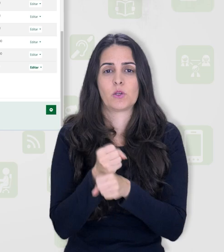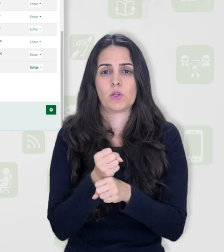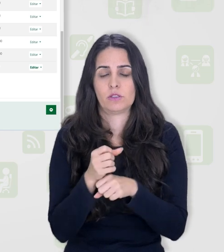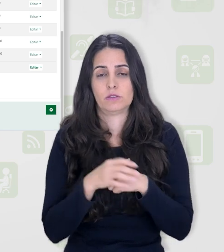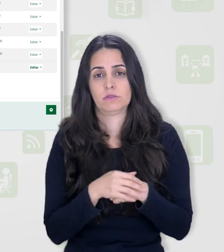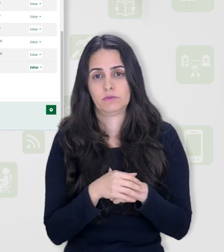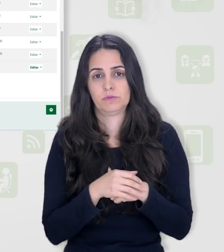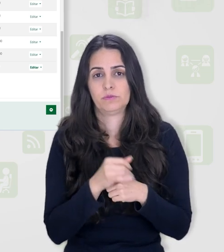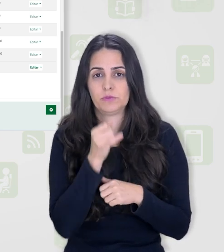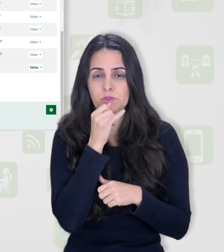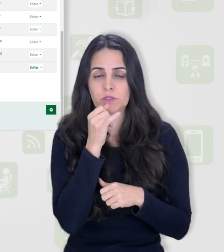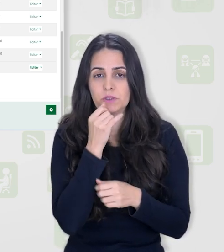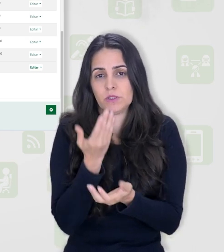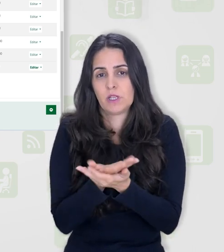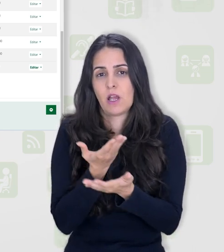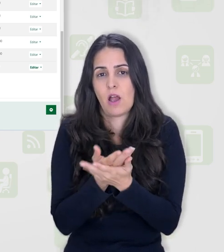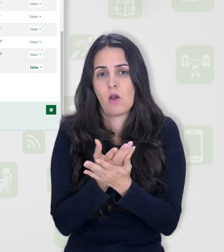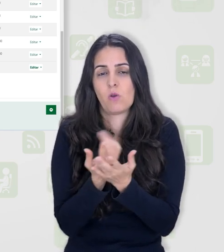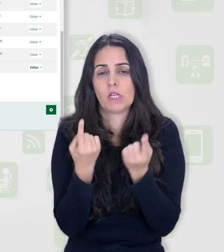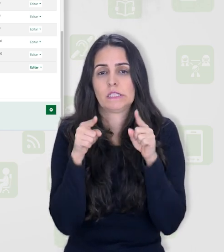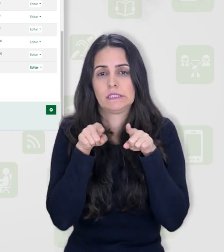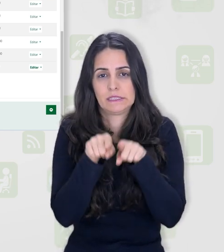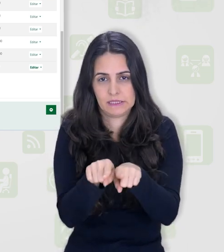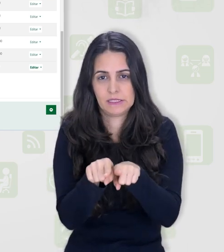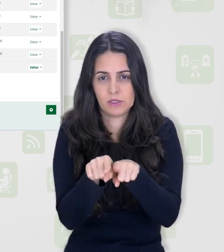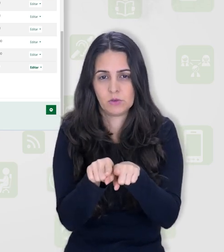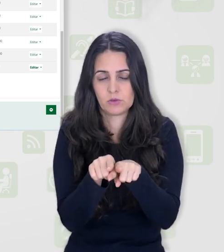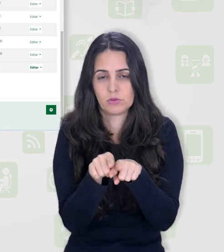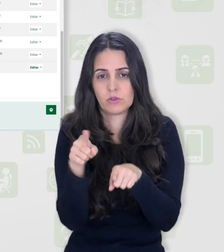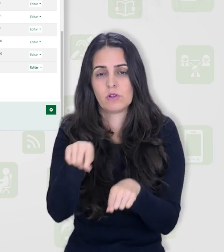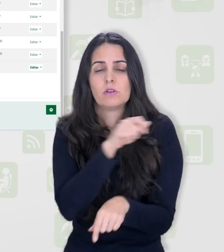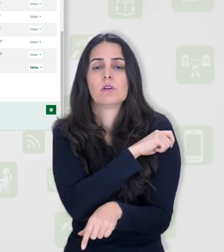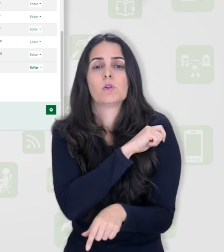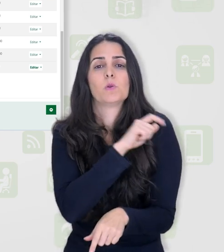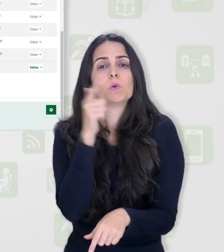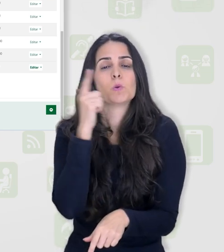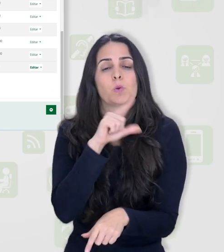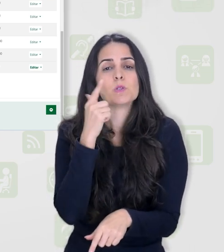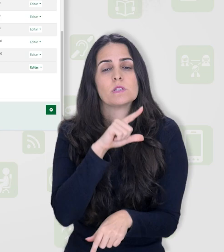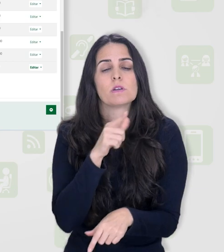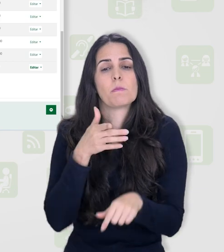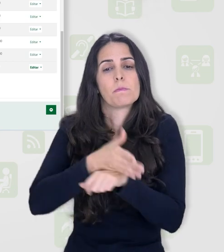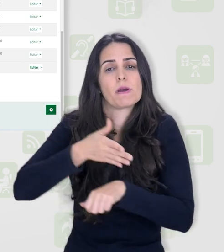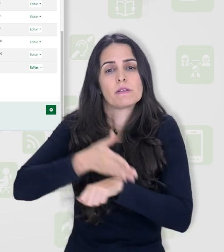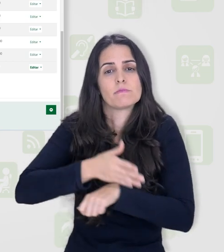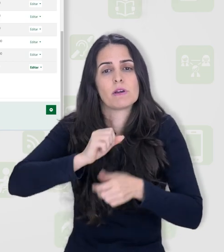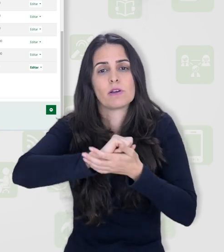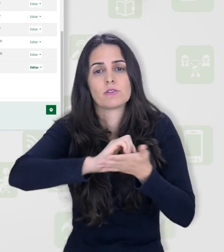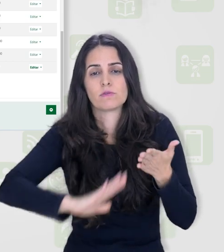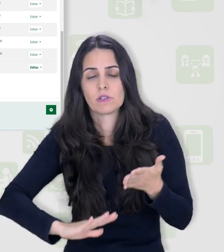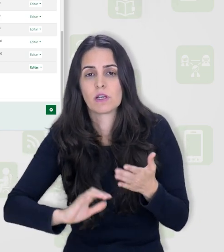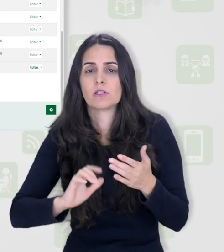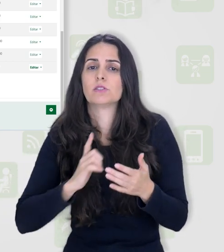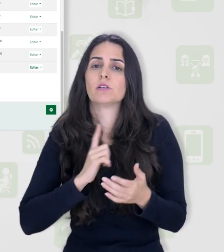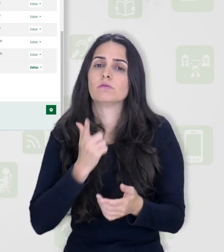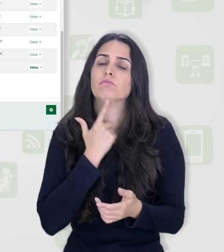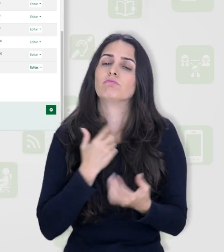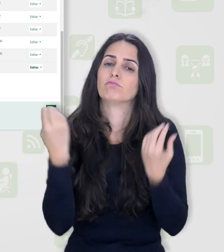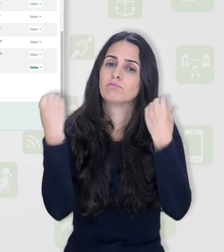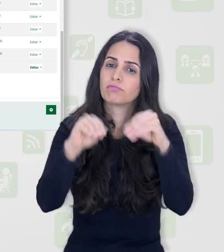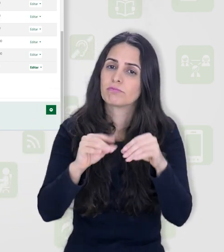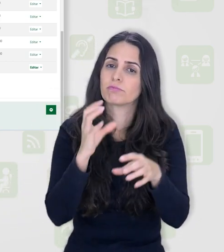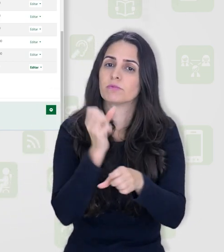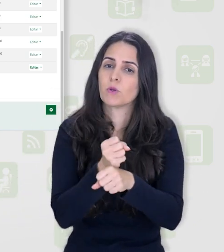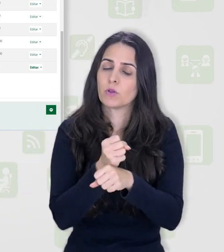por exemplo fiz uma aula assim Corona e nessa aula os alunos acessaram uma ferramenta externa participaram de uma atividade eu quero atribuir uma nota